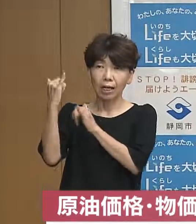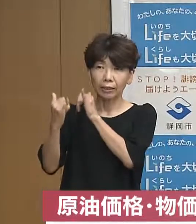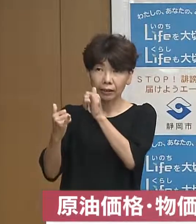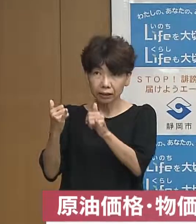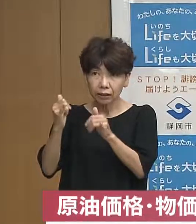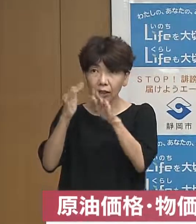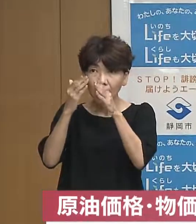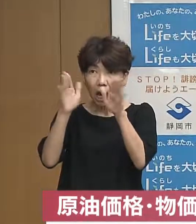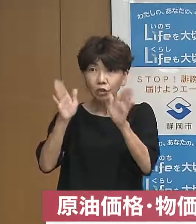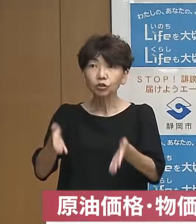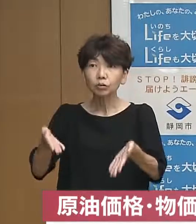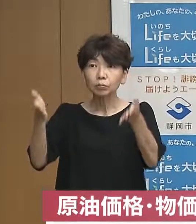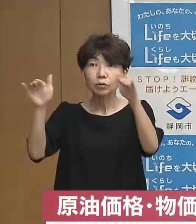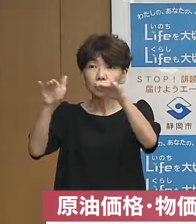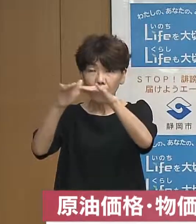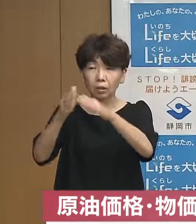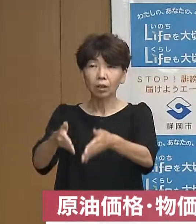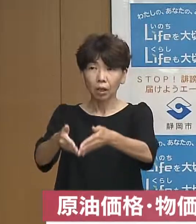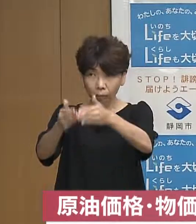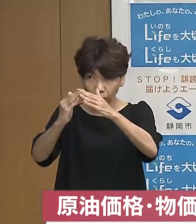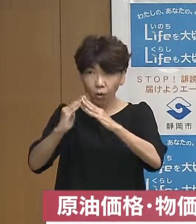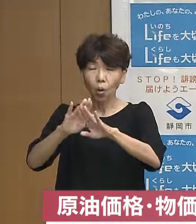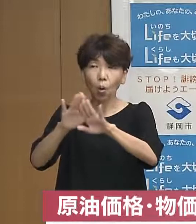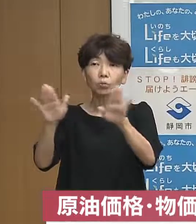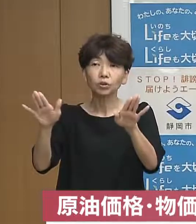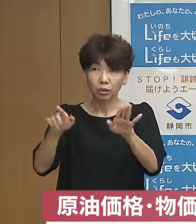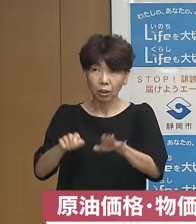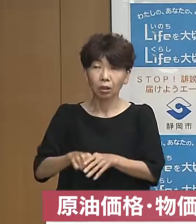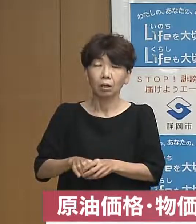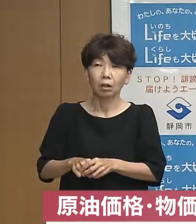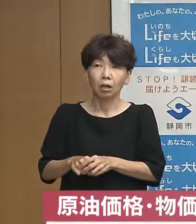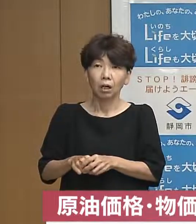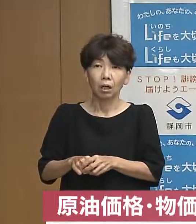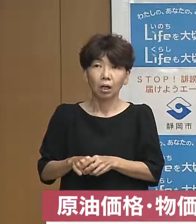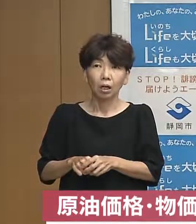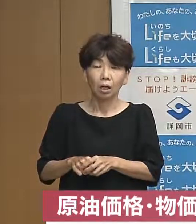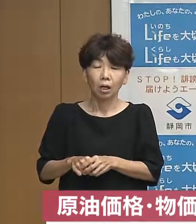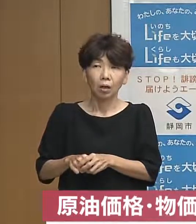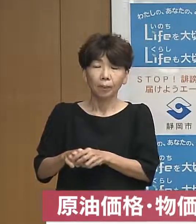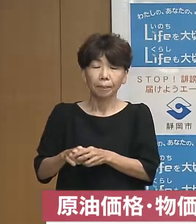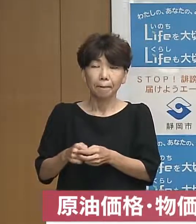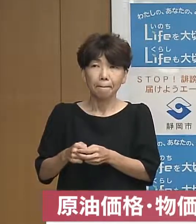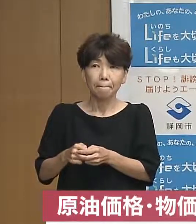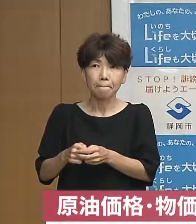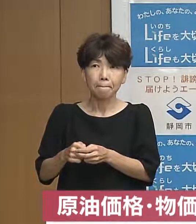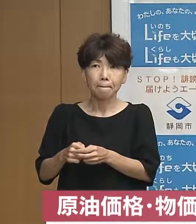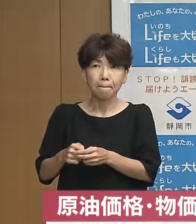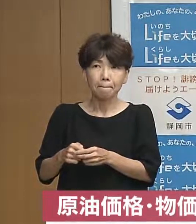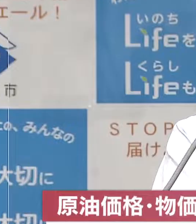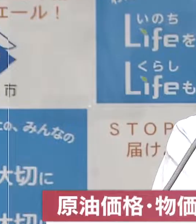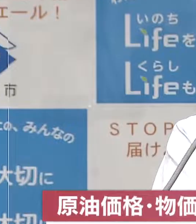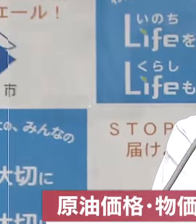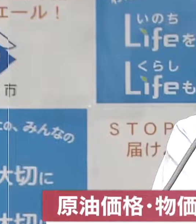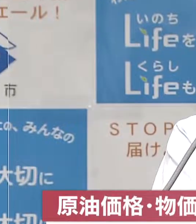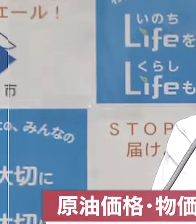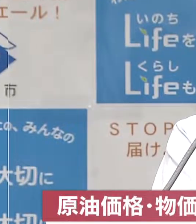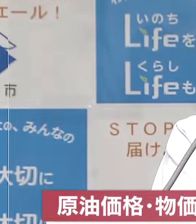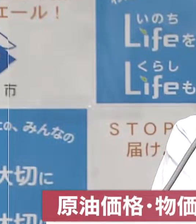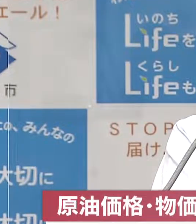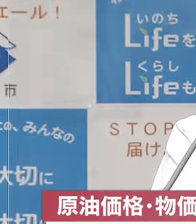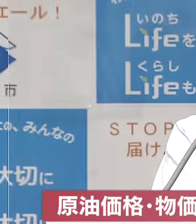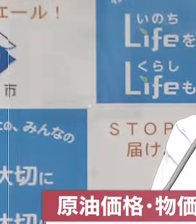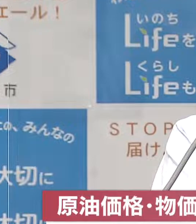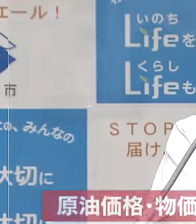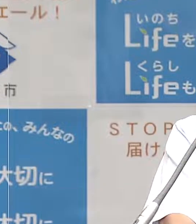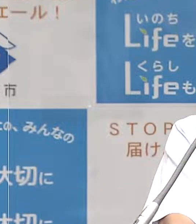77003万円が計上され電気料金や燃料費の高騰の影響を受ける事業者への支援などに